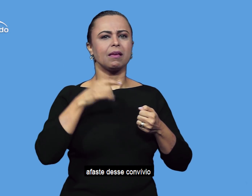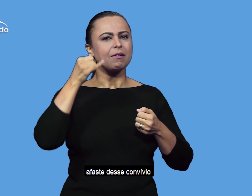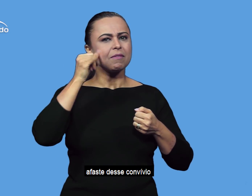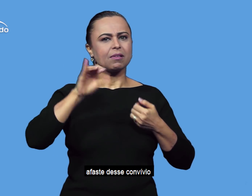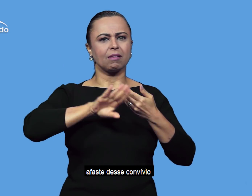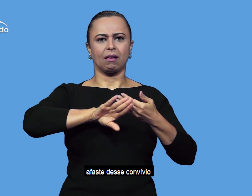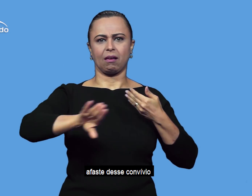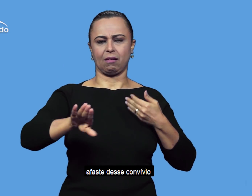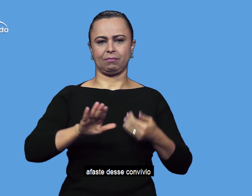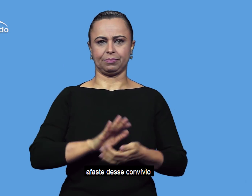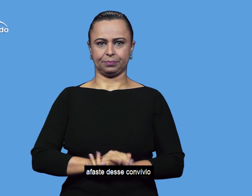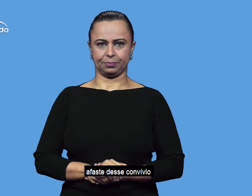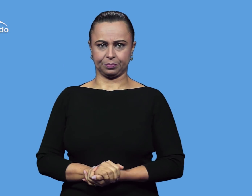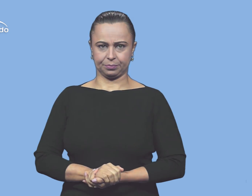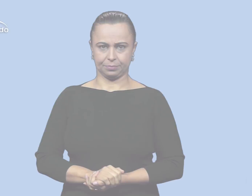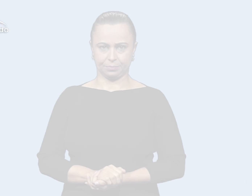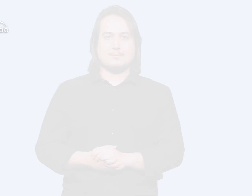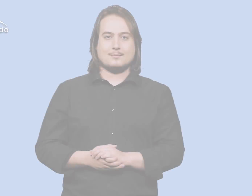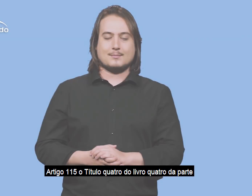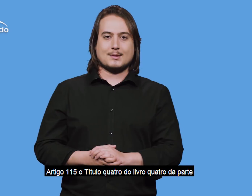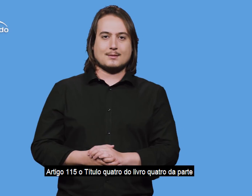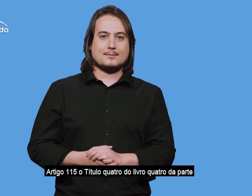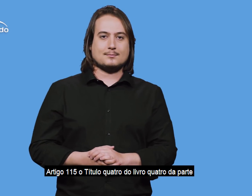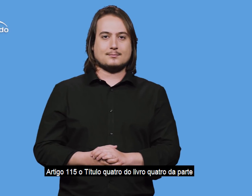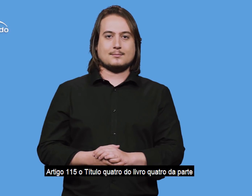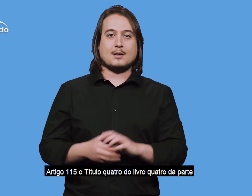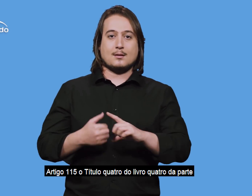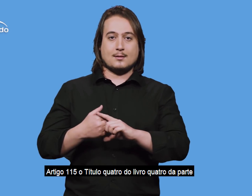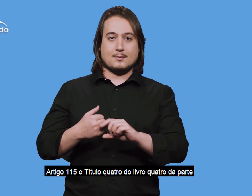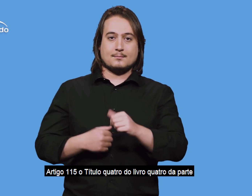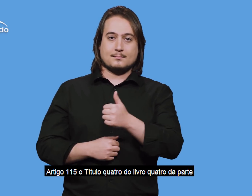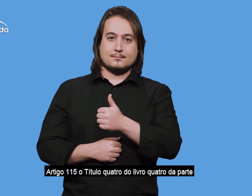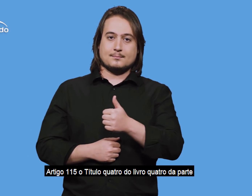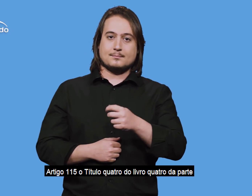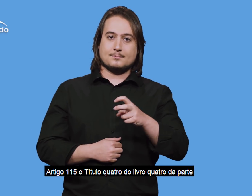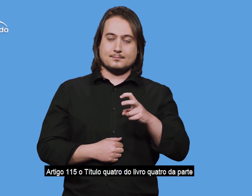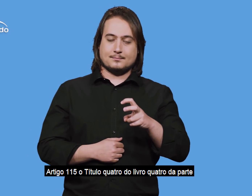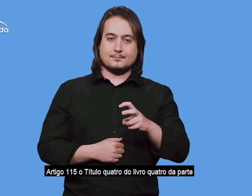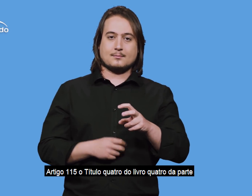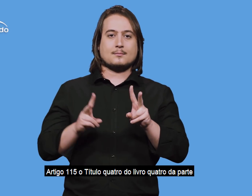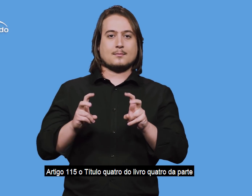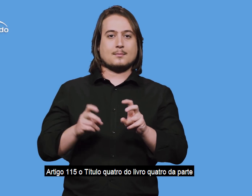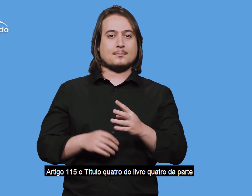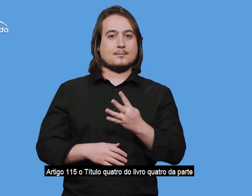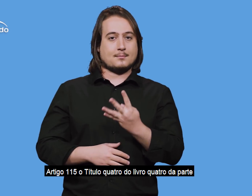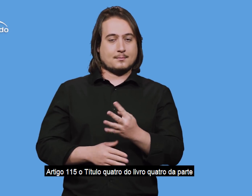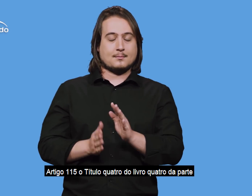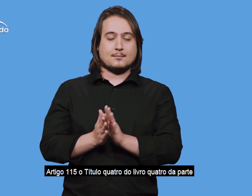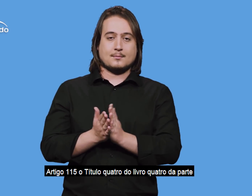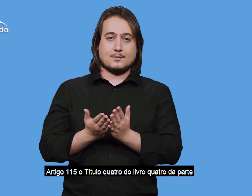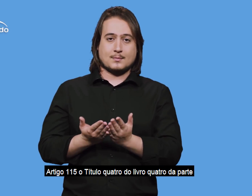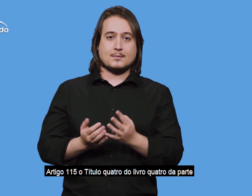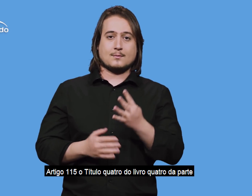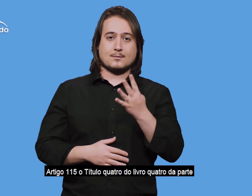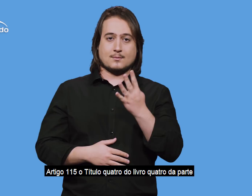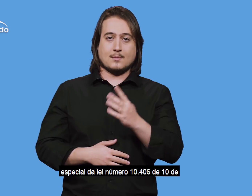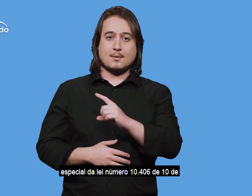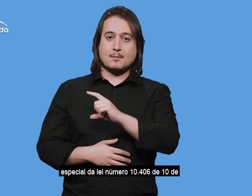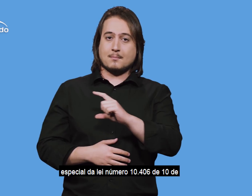convívio artigo 115 o título quatro do livro quatro da parte especial da lei